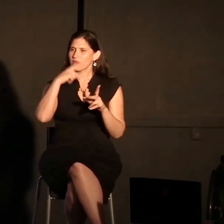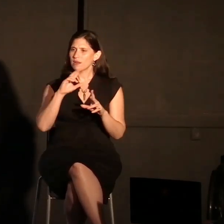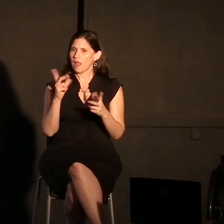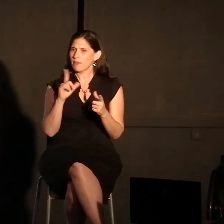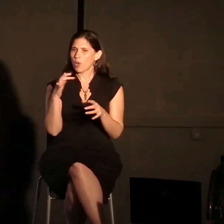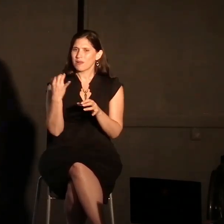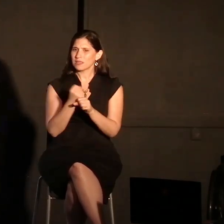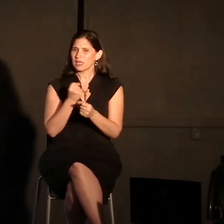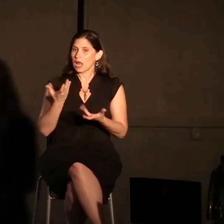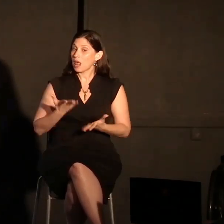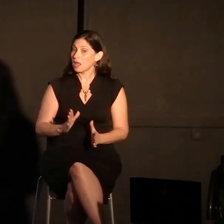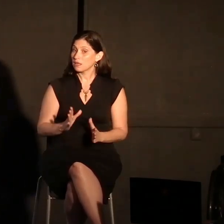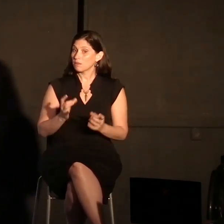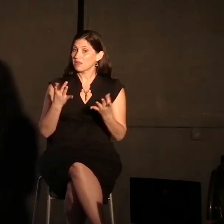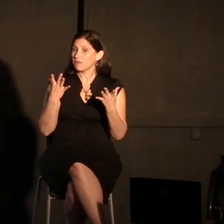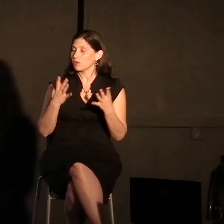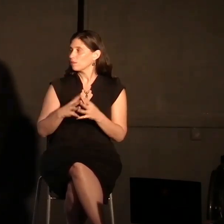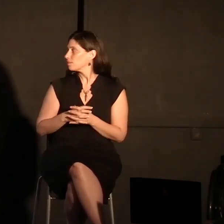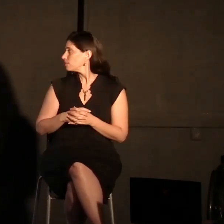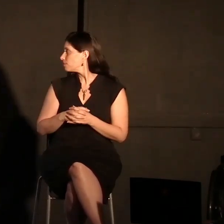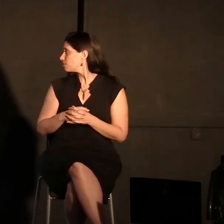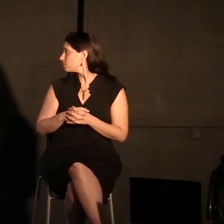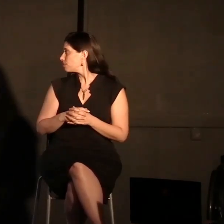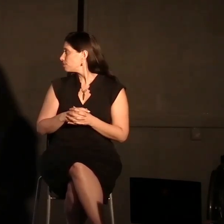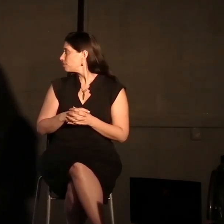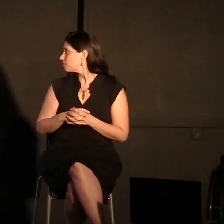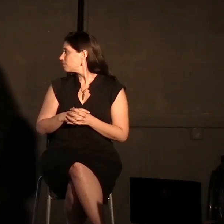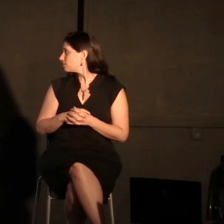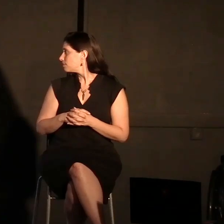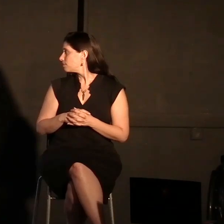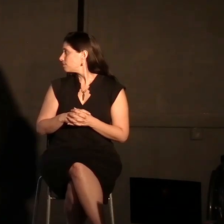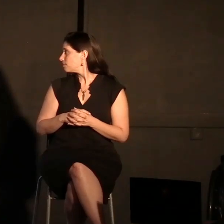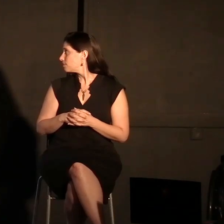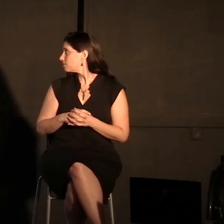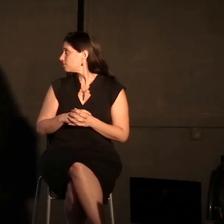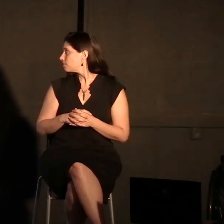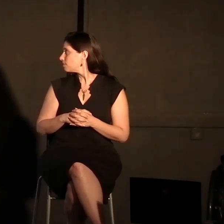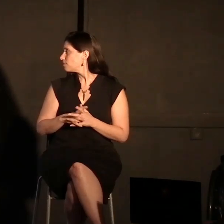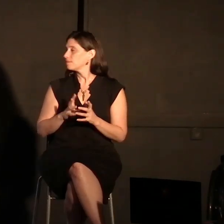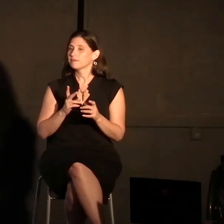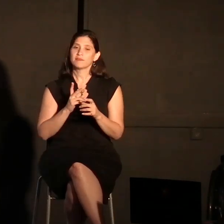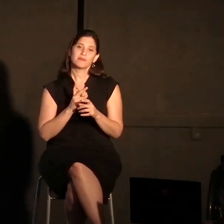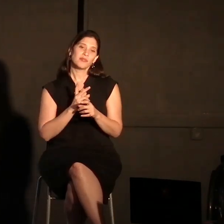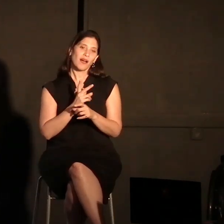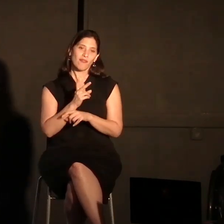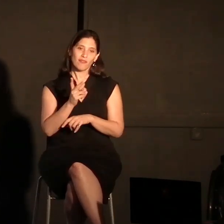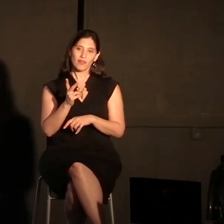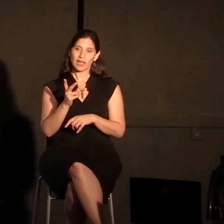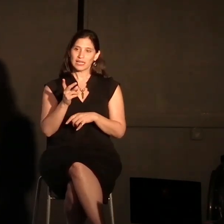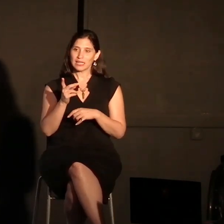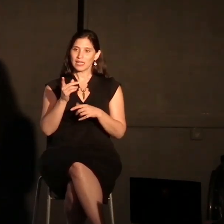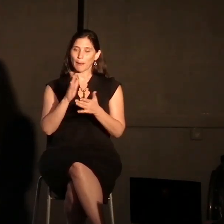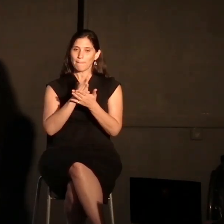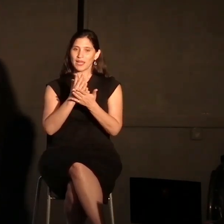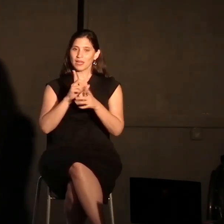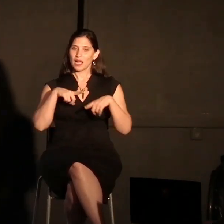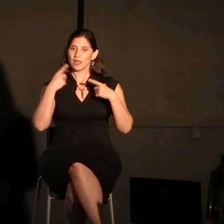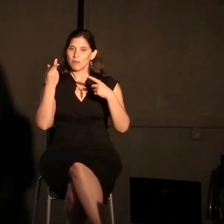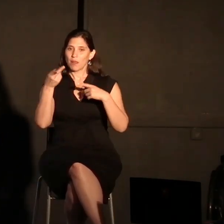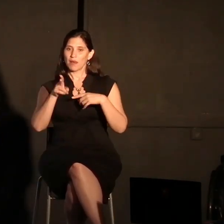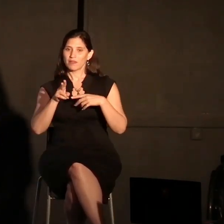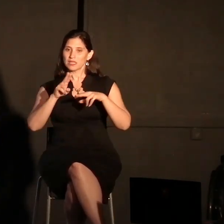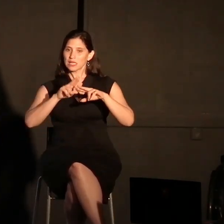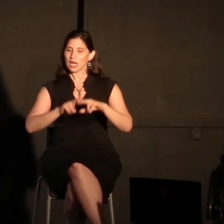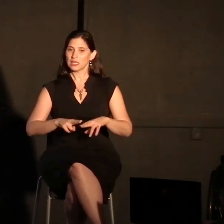מצליחה ללדת בטבעיות והיתי בין חיים למוות ושרדתי את